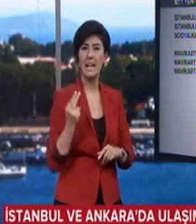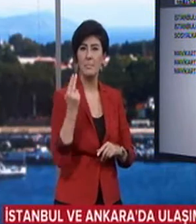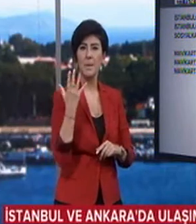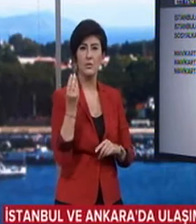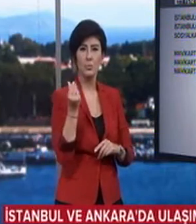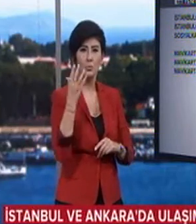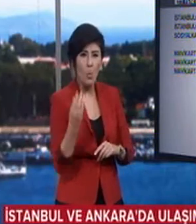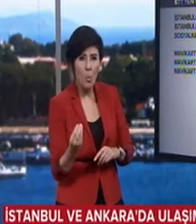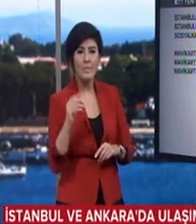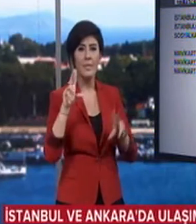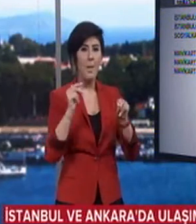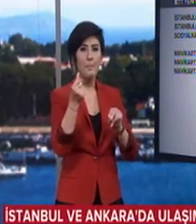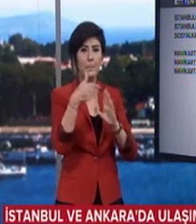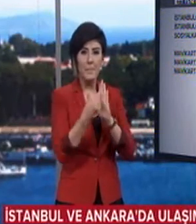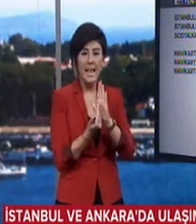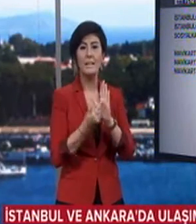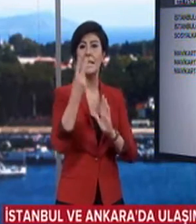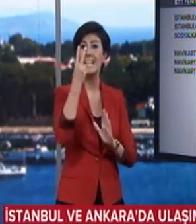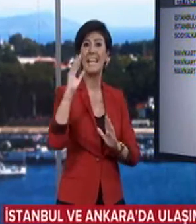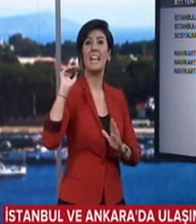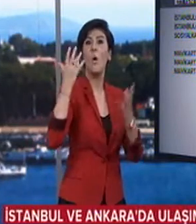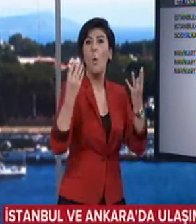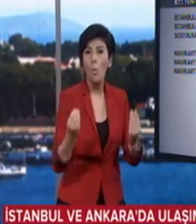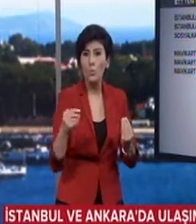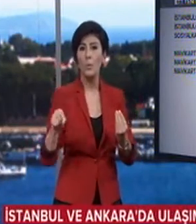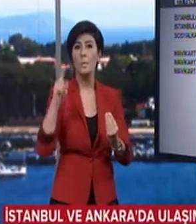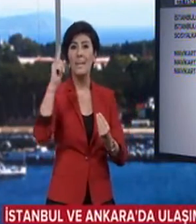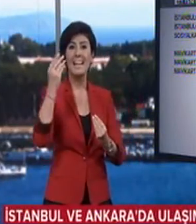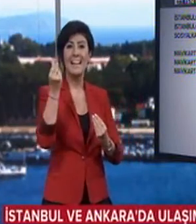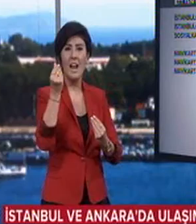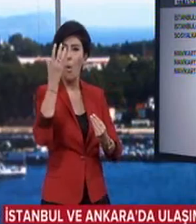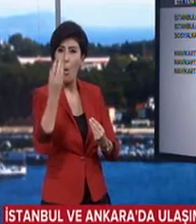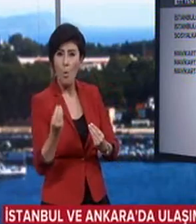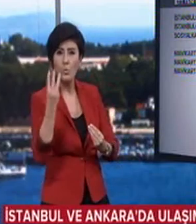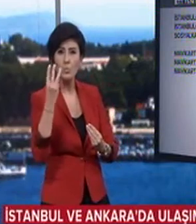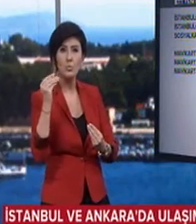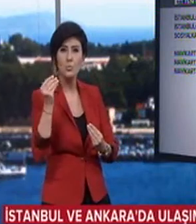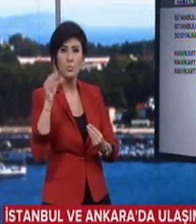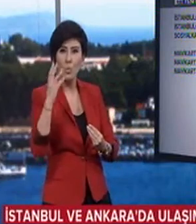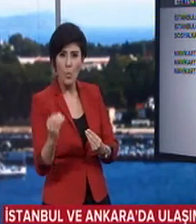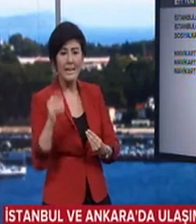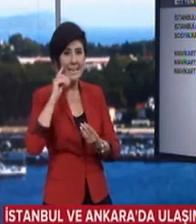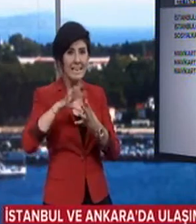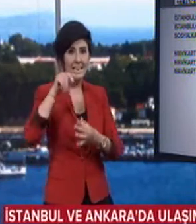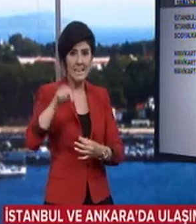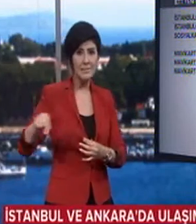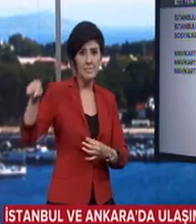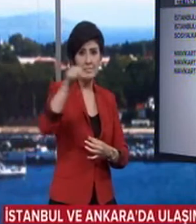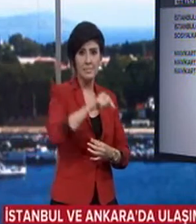kuruş olan tam bilet ücreti 2 liraya, 1 lira 30 kuruş olan indirimli bilet ücreti ise 1 lira 50